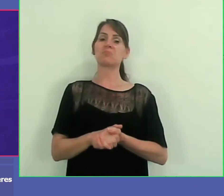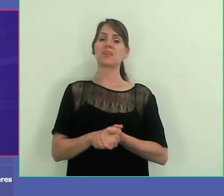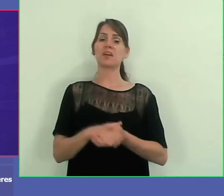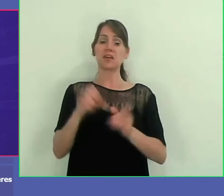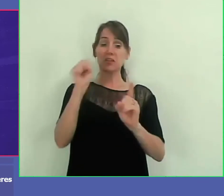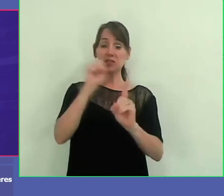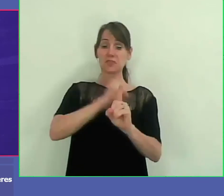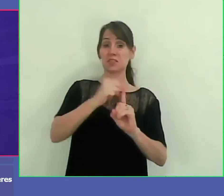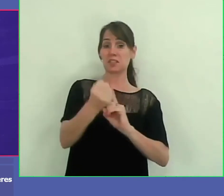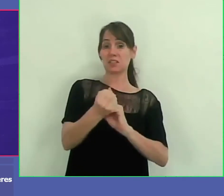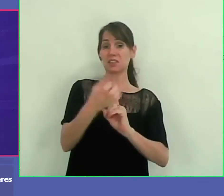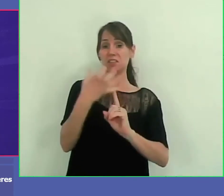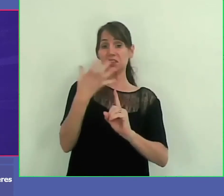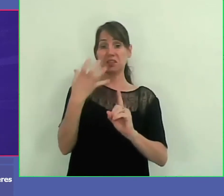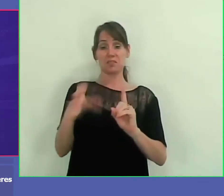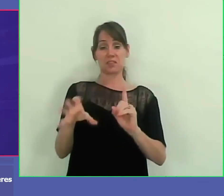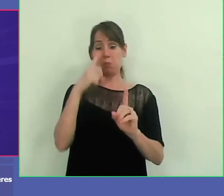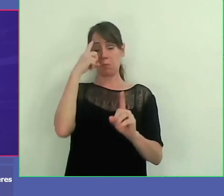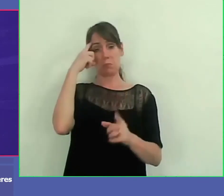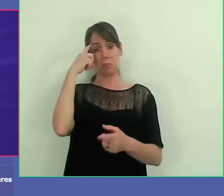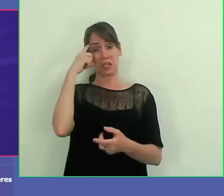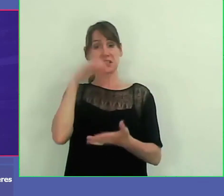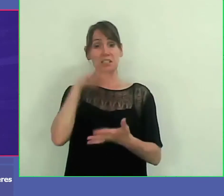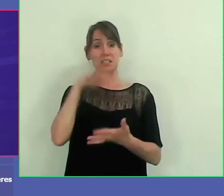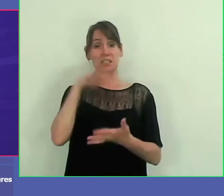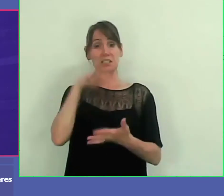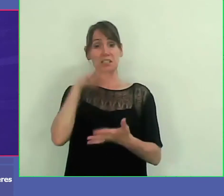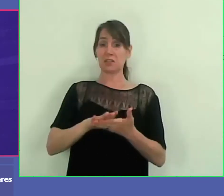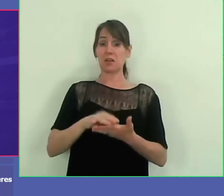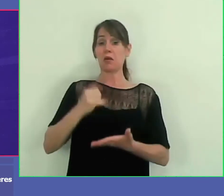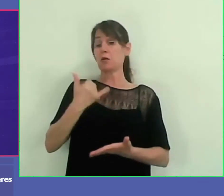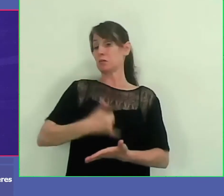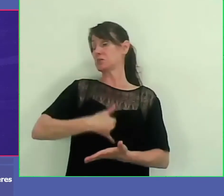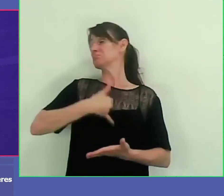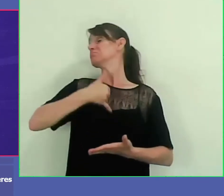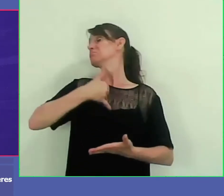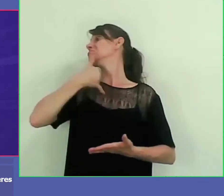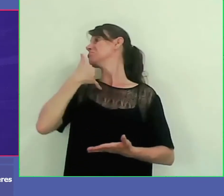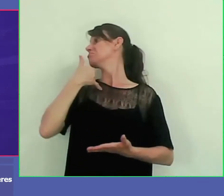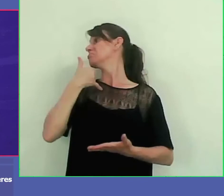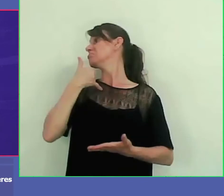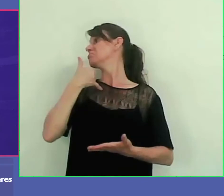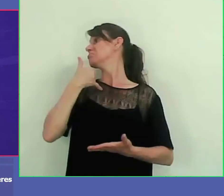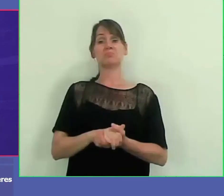outros. Inconsequentes, orgulhosos, mais